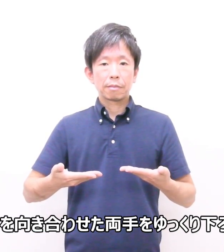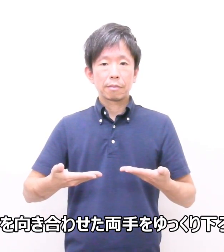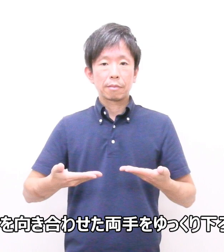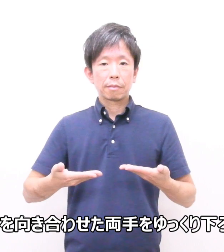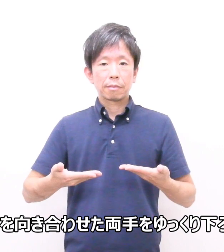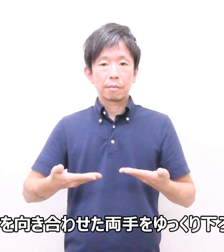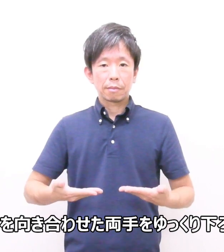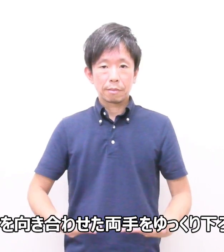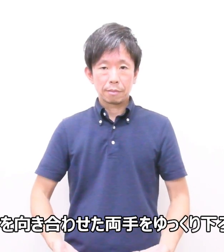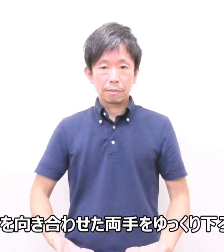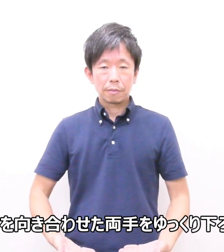す。